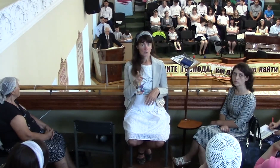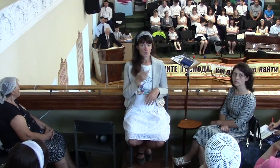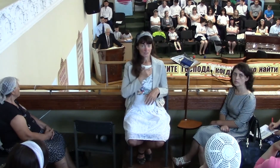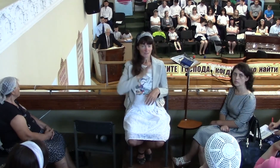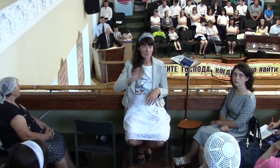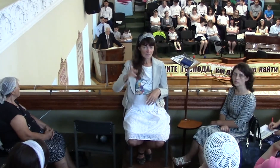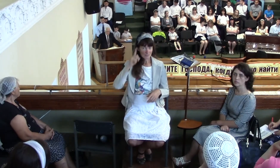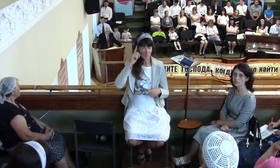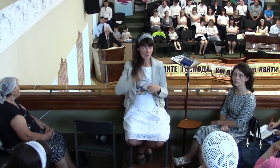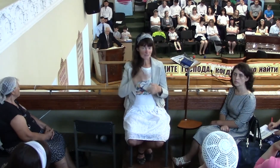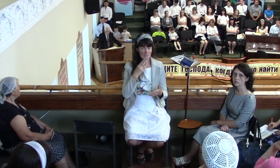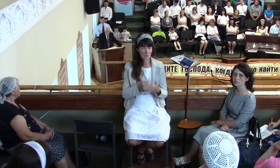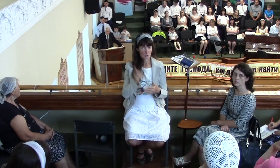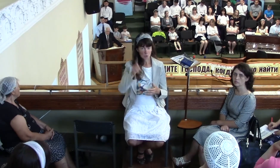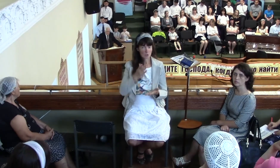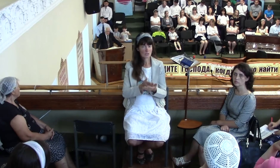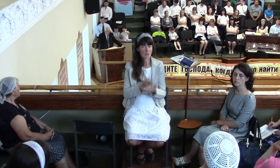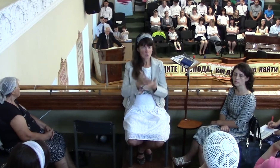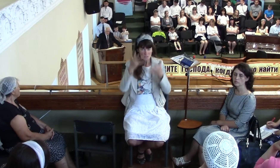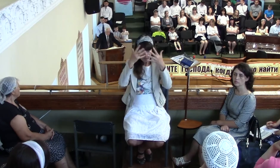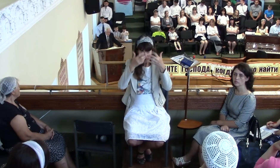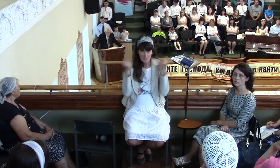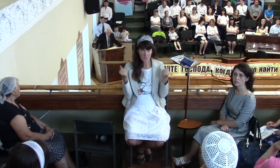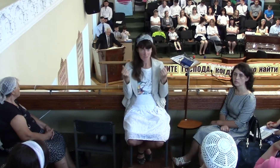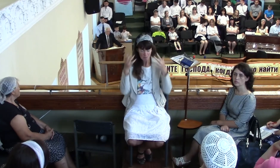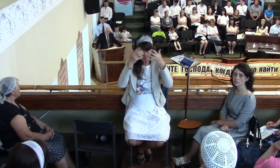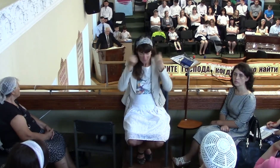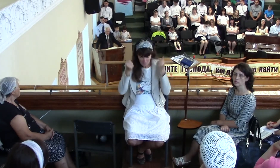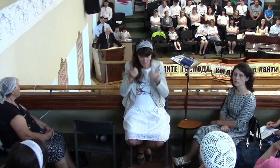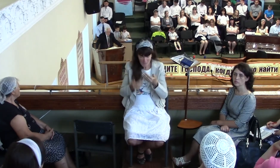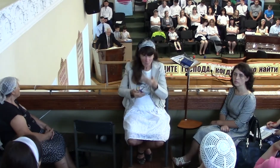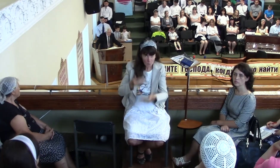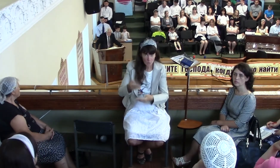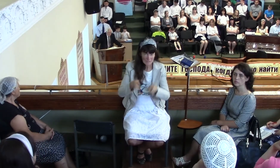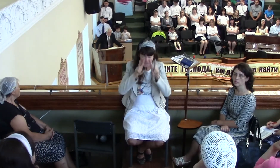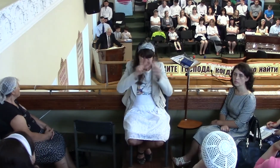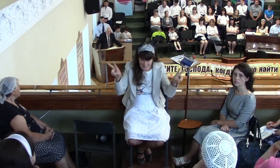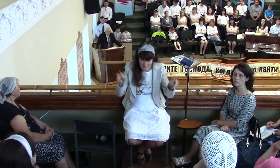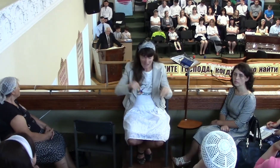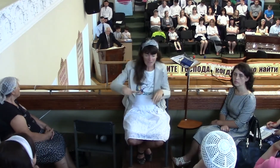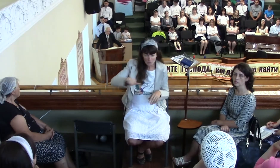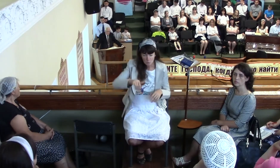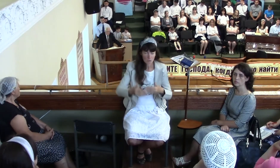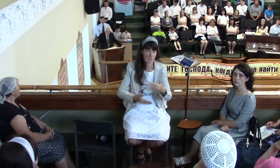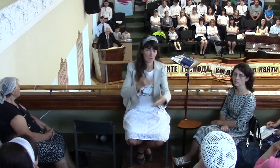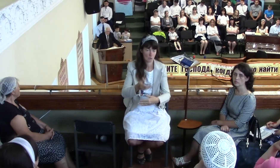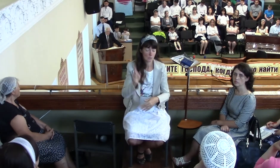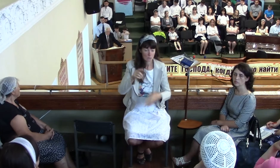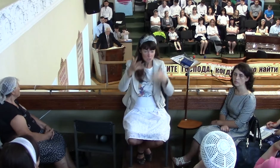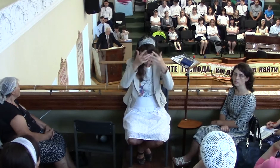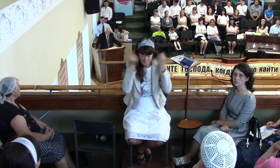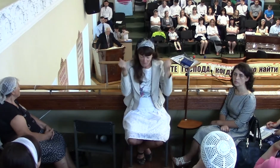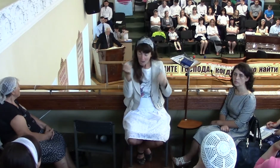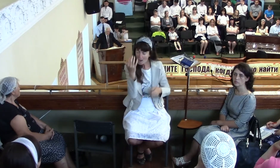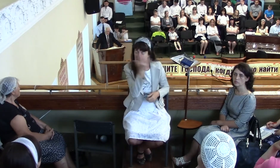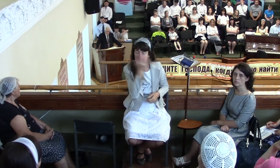кто ненавидит брата своего, тот находится во тьме, и во тьме ходит, и не знает, куда идет, потому что тьма